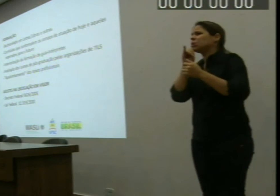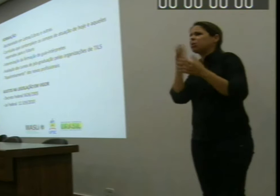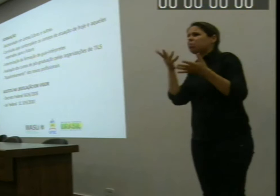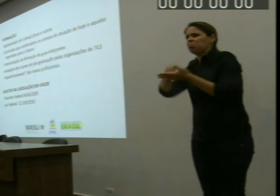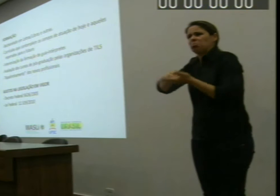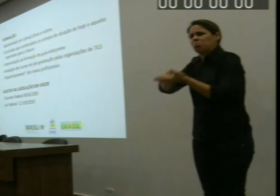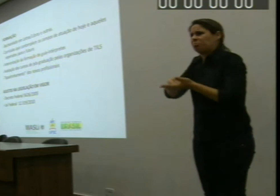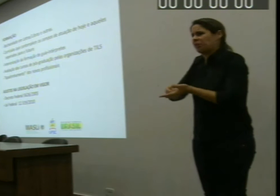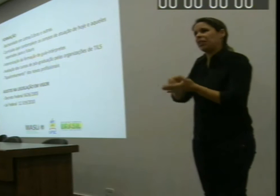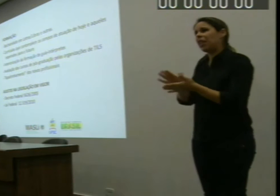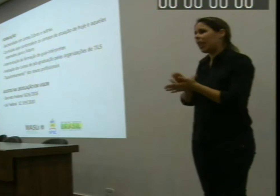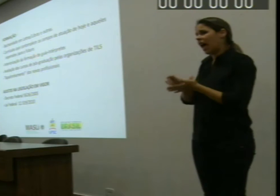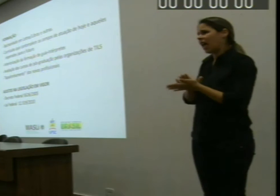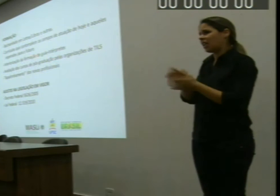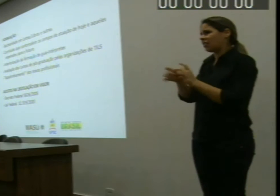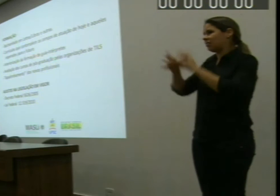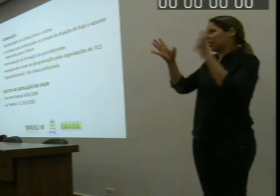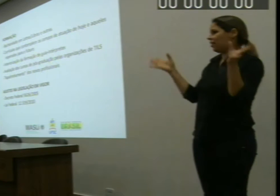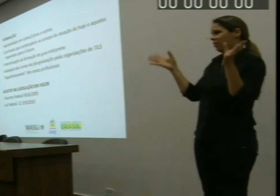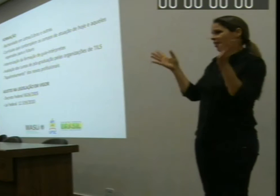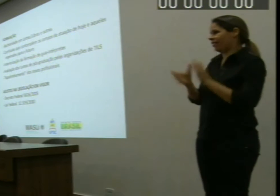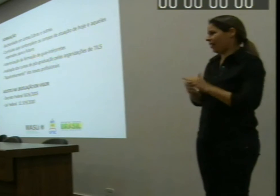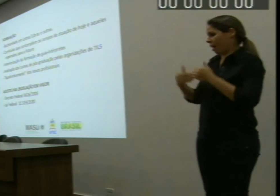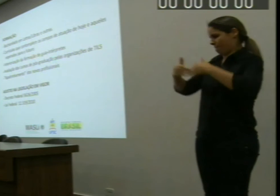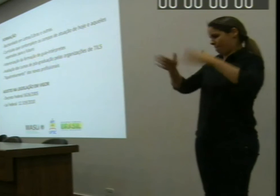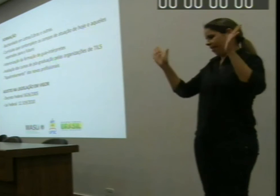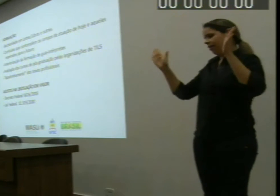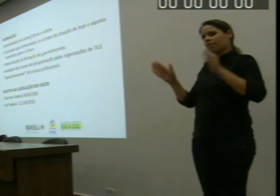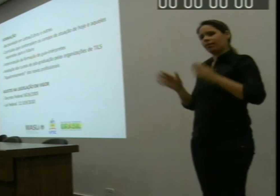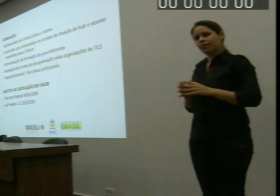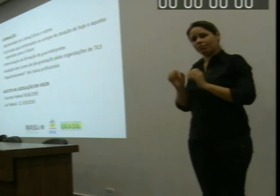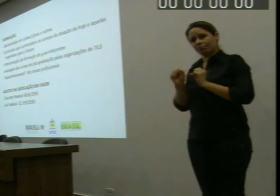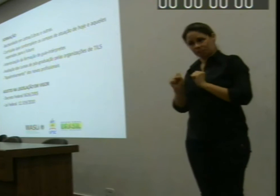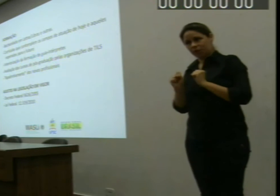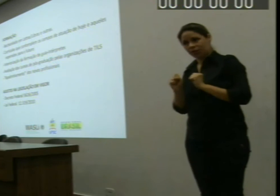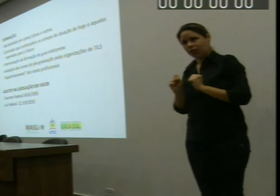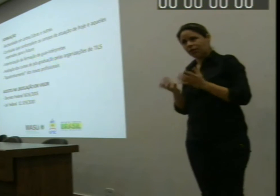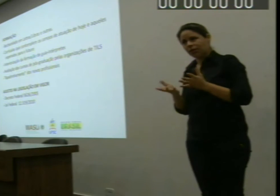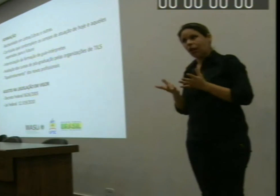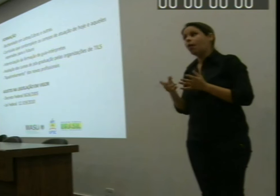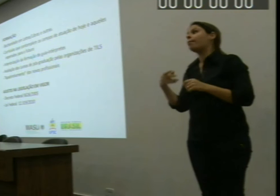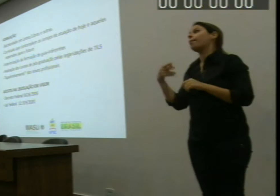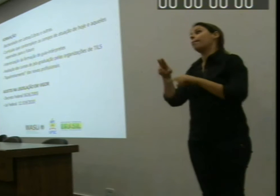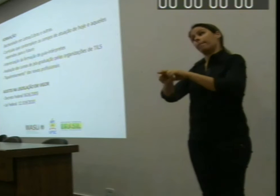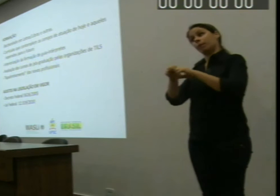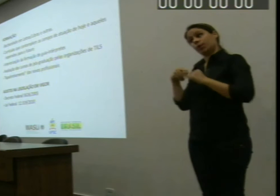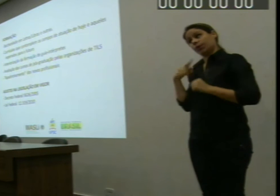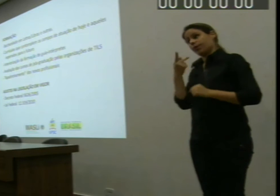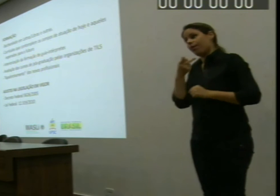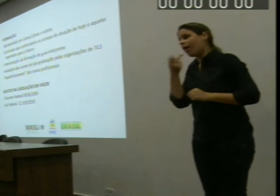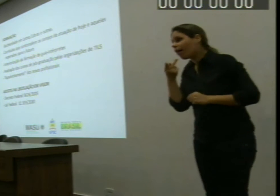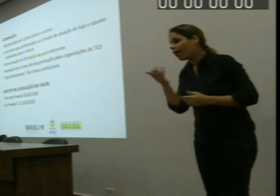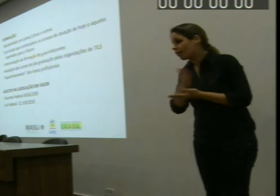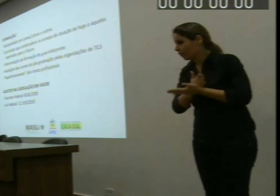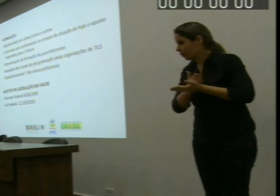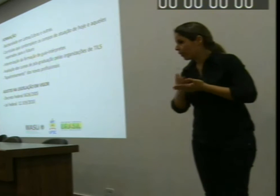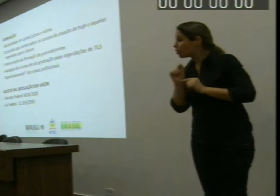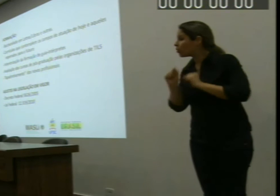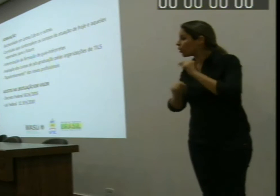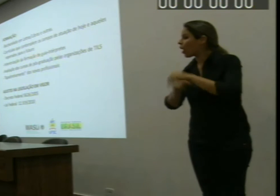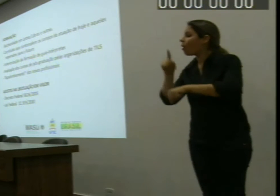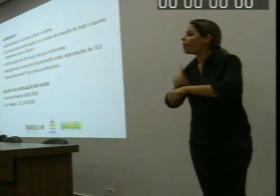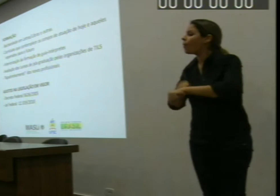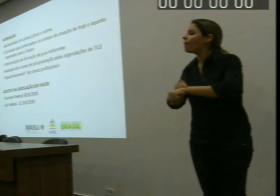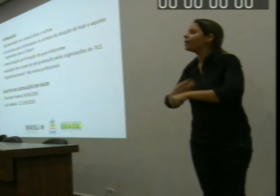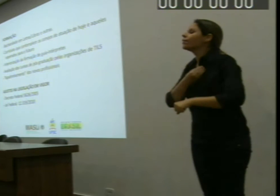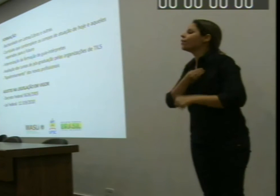aí vira uma zona então assim é muito confuso a gente tá vivendo uma um momento por isso que eu disse no começo que a gente tá vivendo um momento que é necessário se